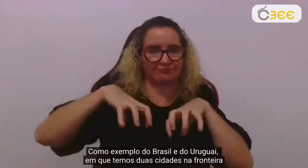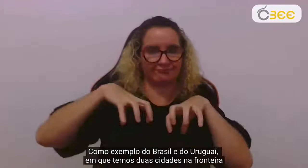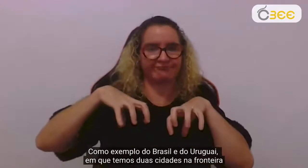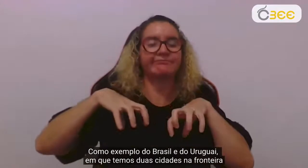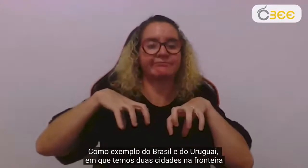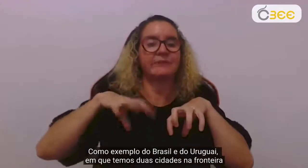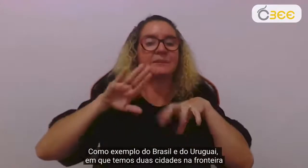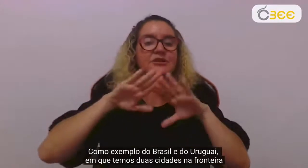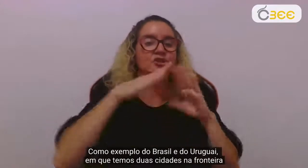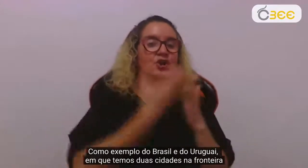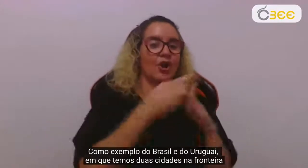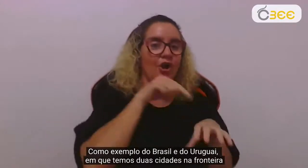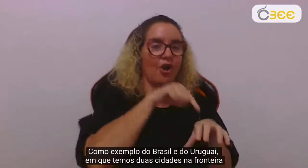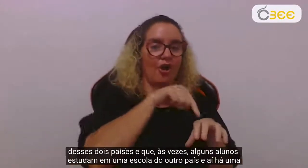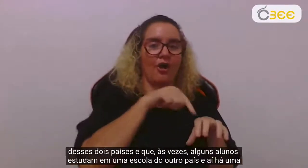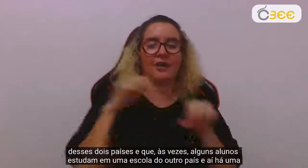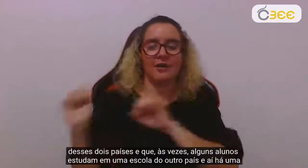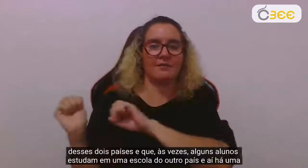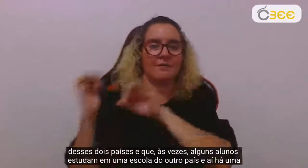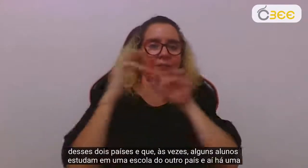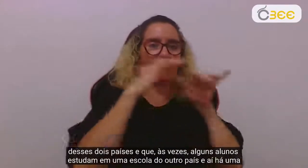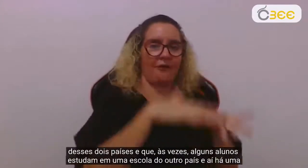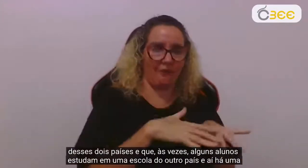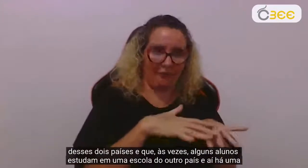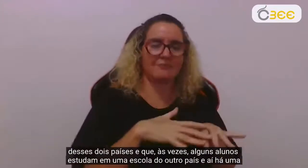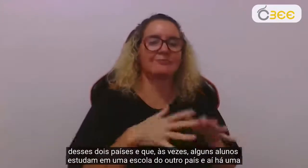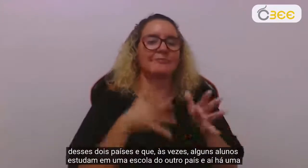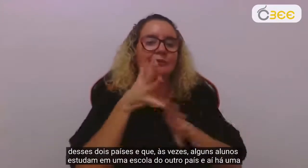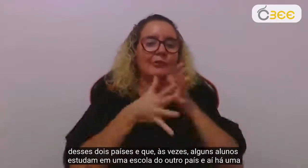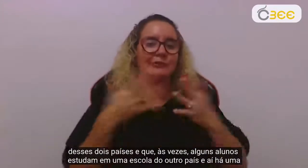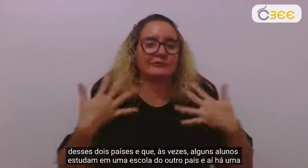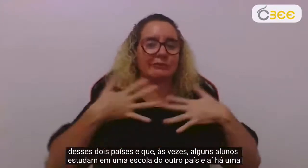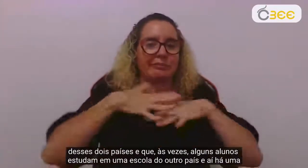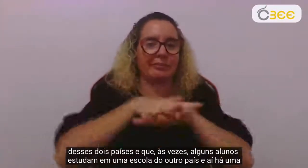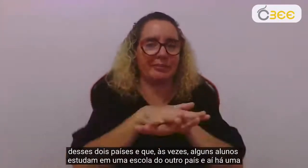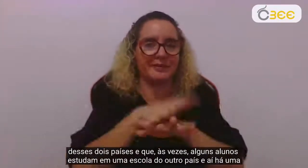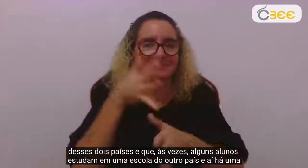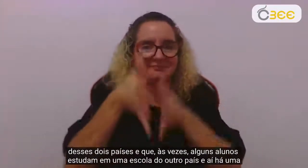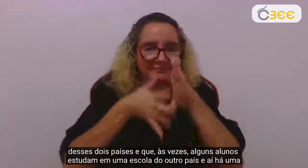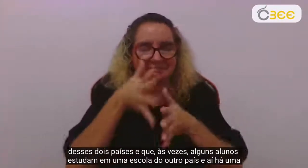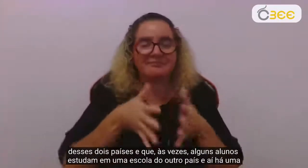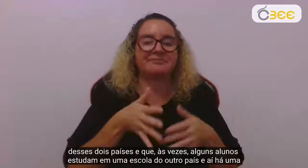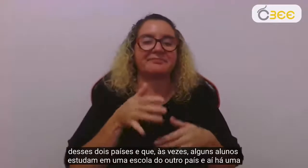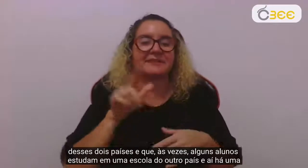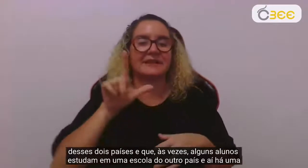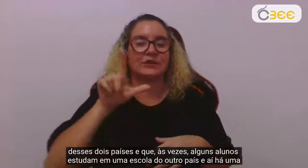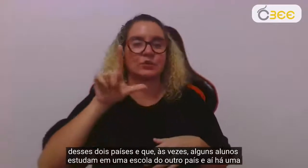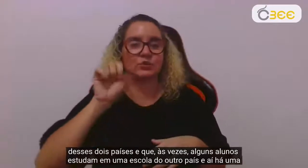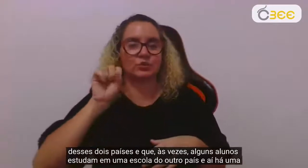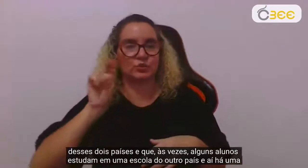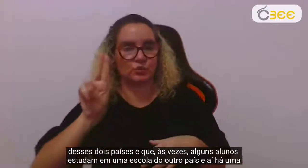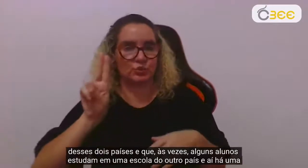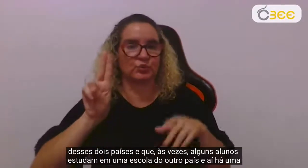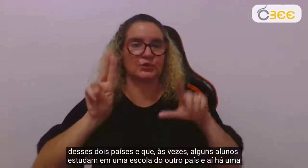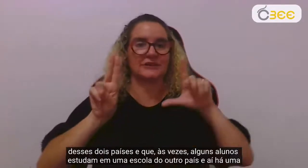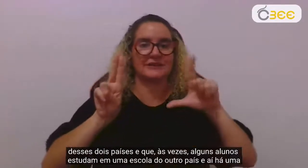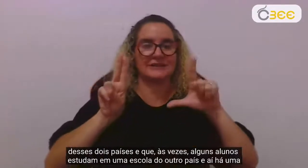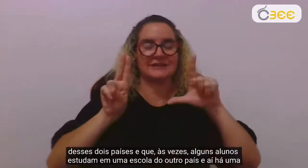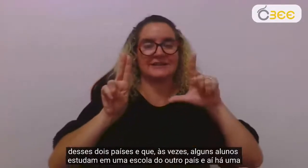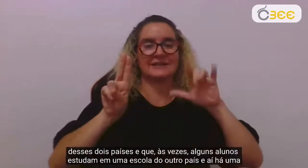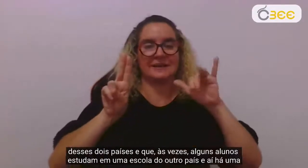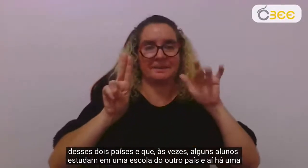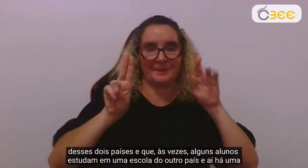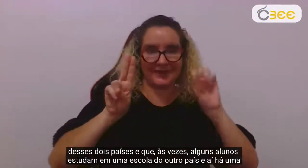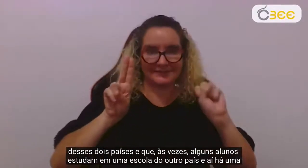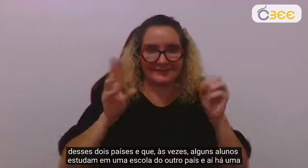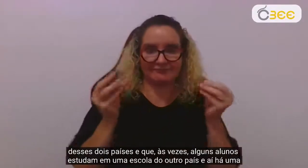que temos 2 cidades na fronteira destes 2 países e que, às vezes, alguns alunos estudam em uma escola do